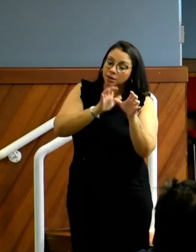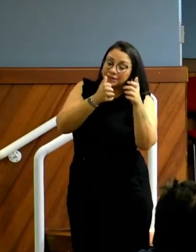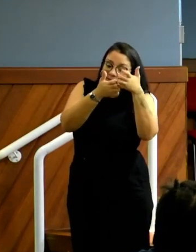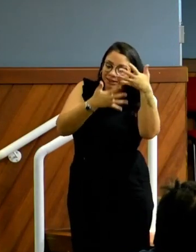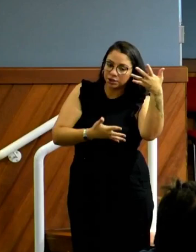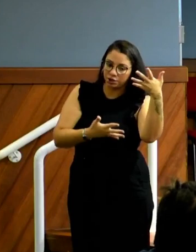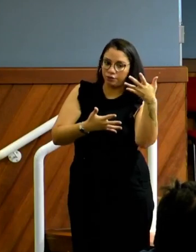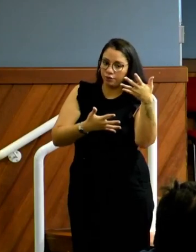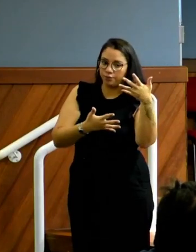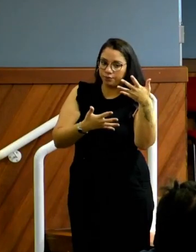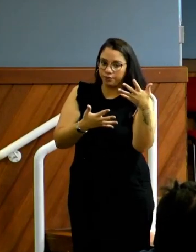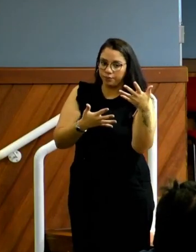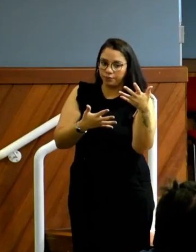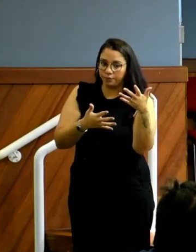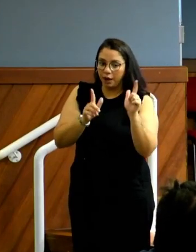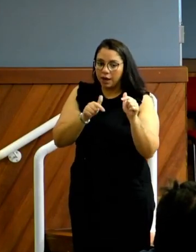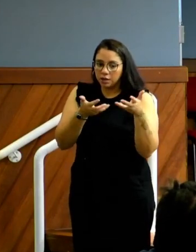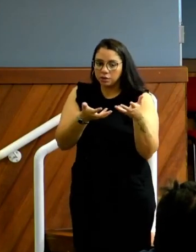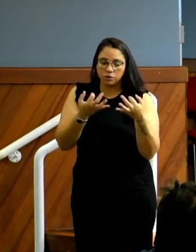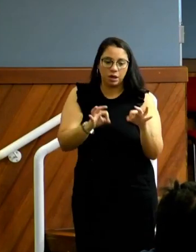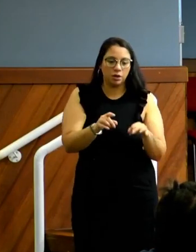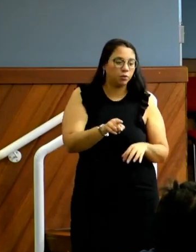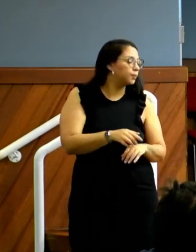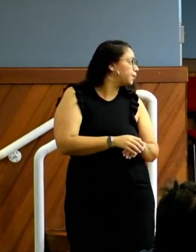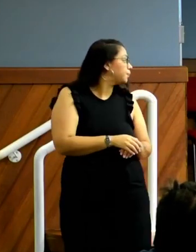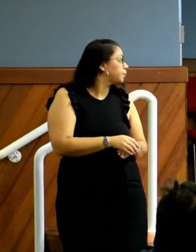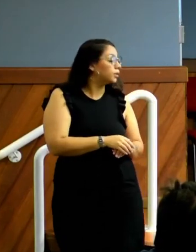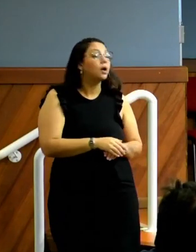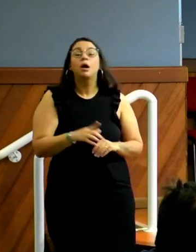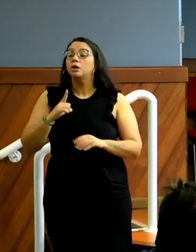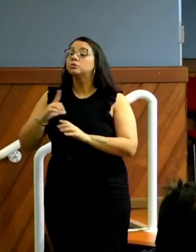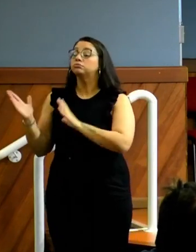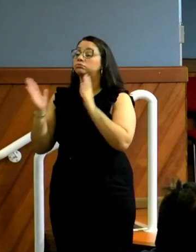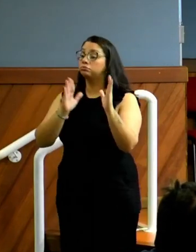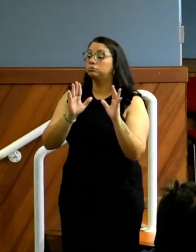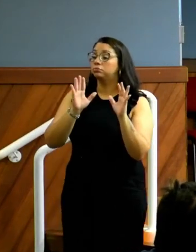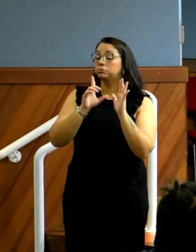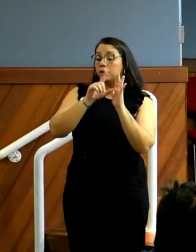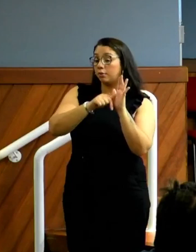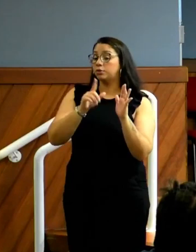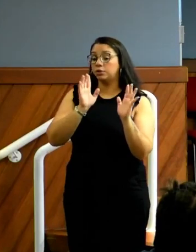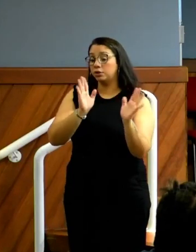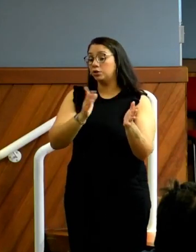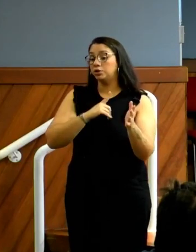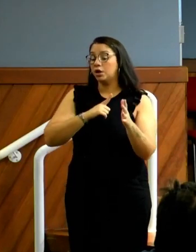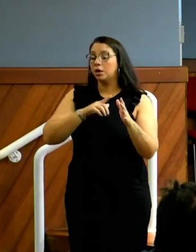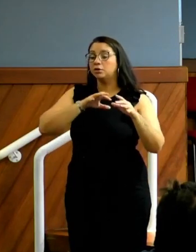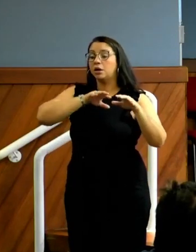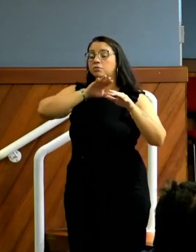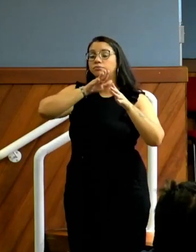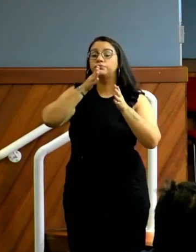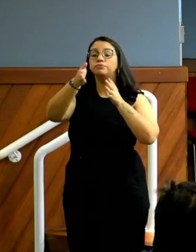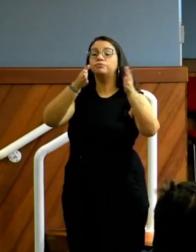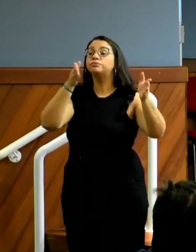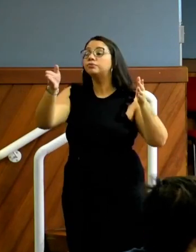descritivos. Então, é exatamente isso. E aí, depois, a destinação final, que é quando a gente entrega para os nossos setores de conservação, a